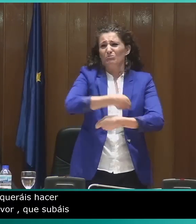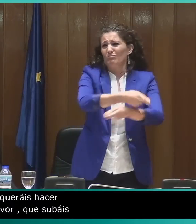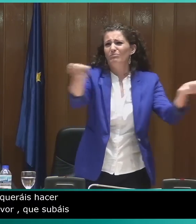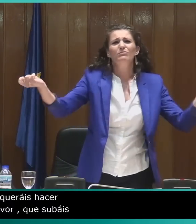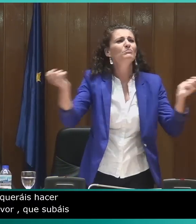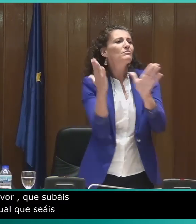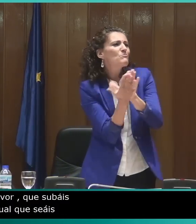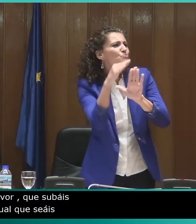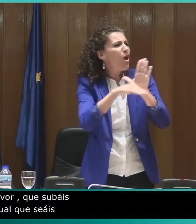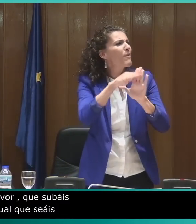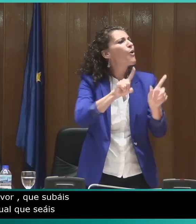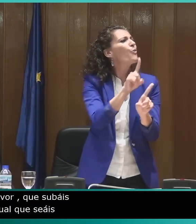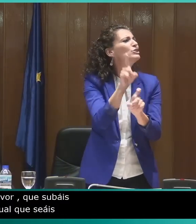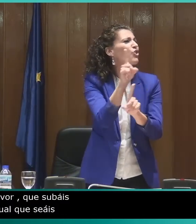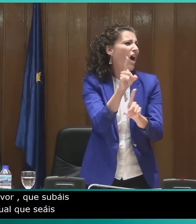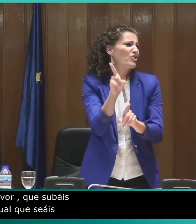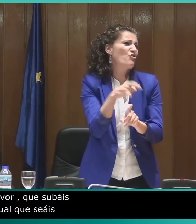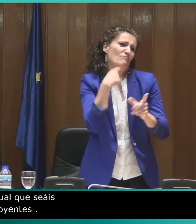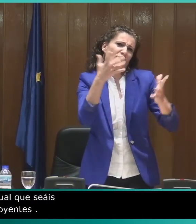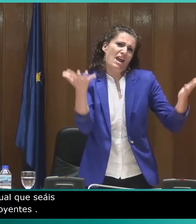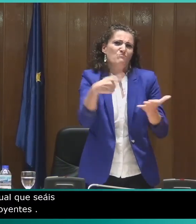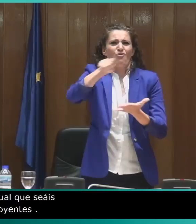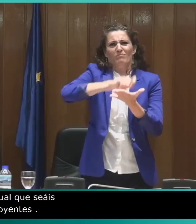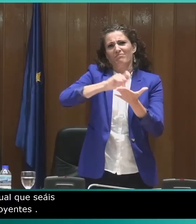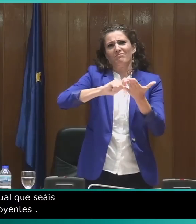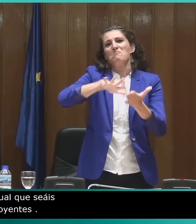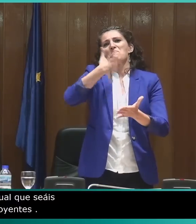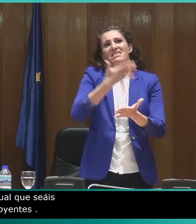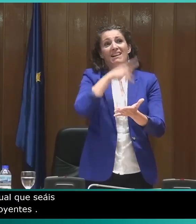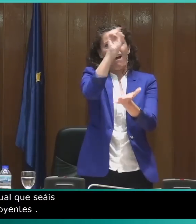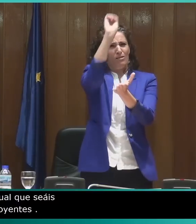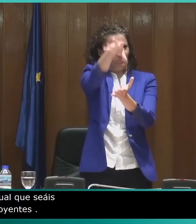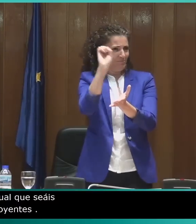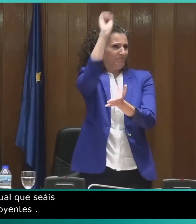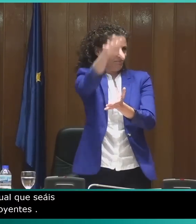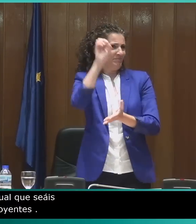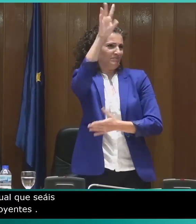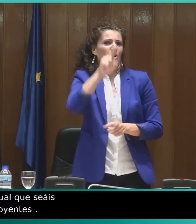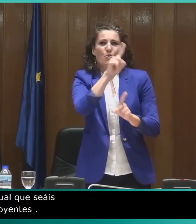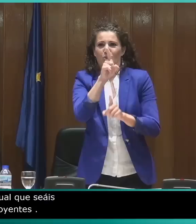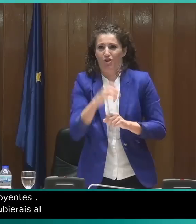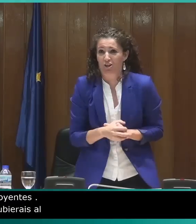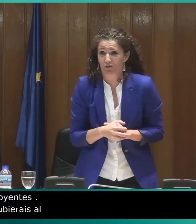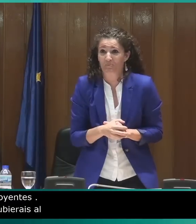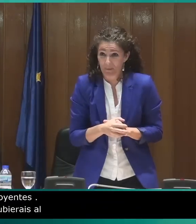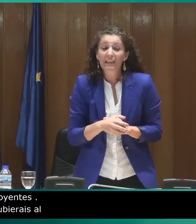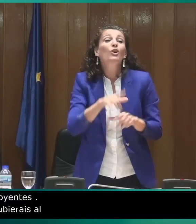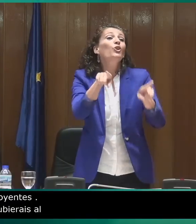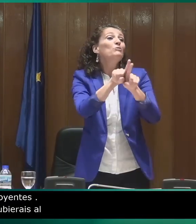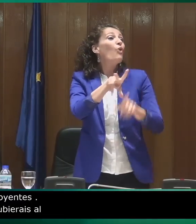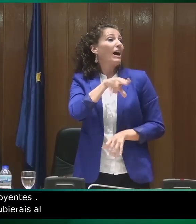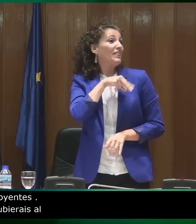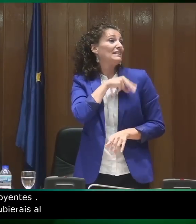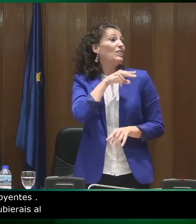También pediros, de hecho lo tenéis en la carpeta, un cuestionario, os animo a que lo rellenéis entre hoy y mañana y nos lo dejéis en nuestro